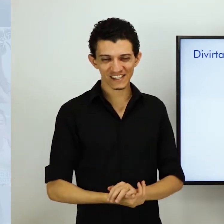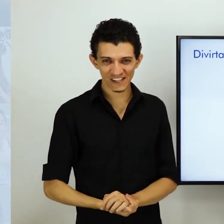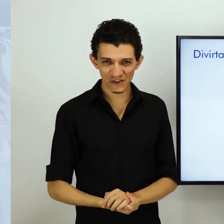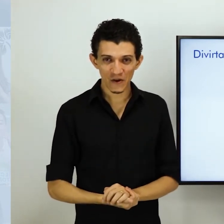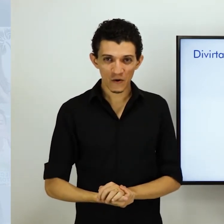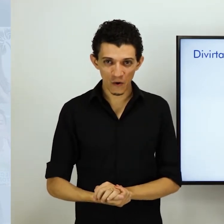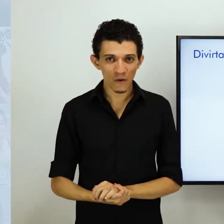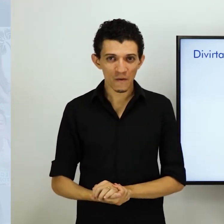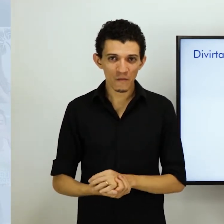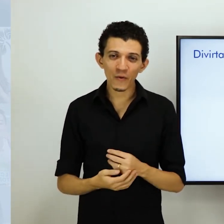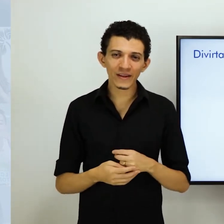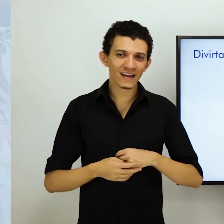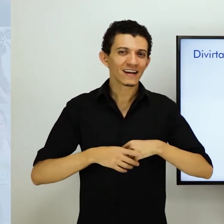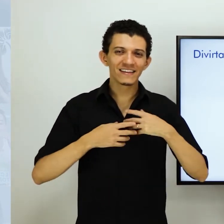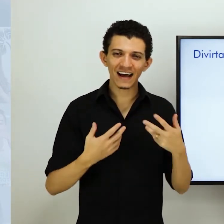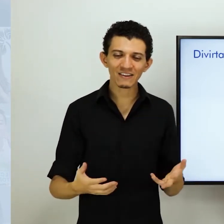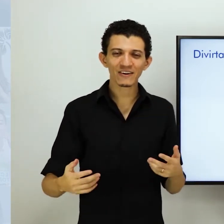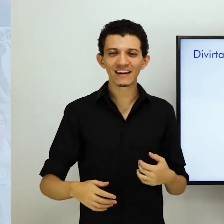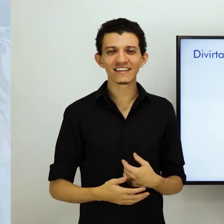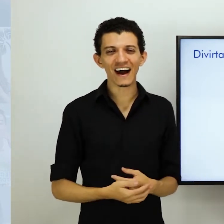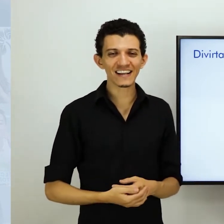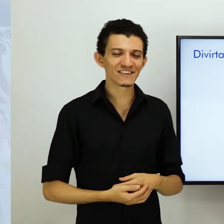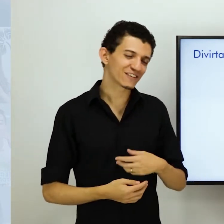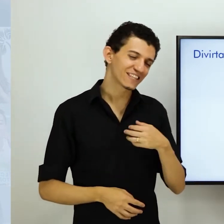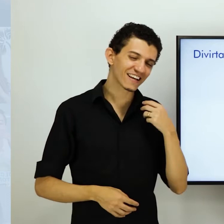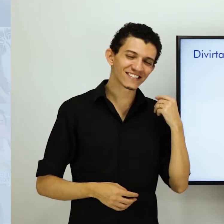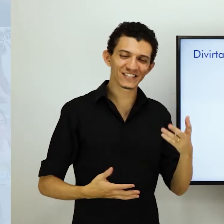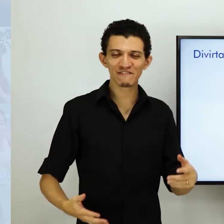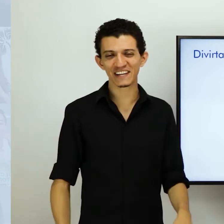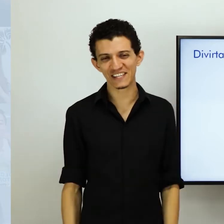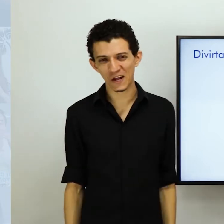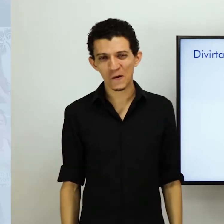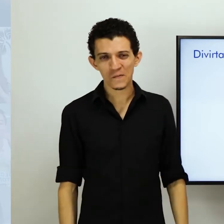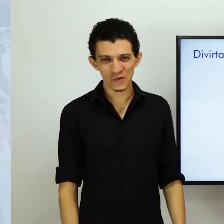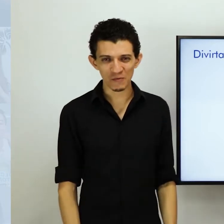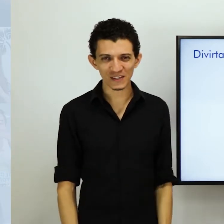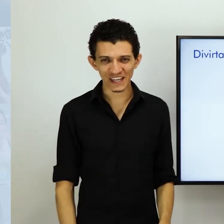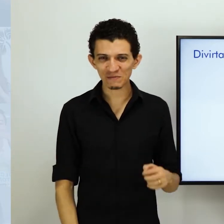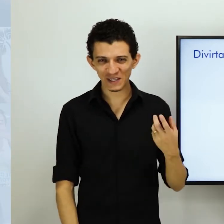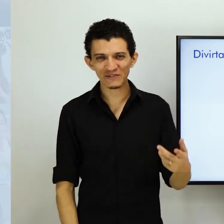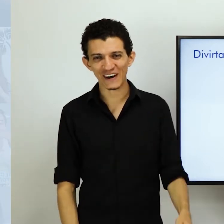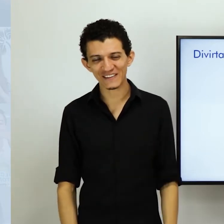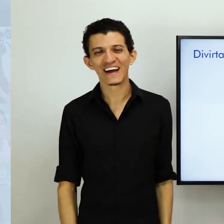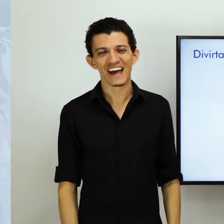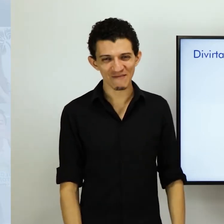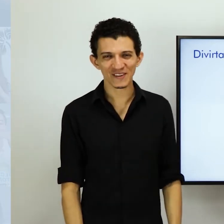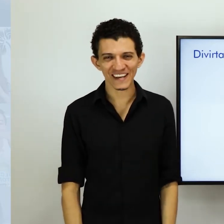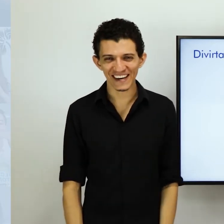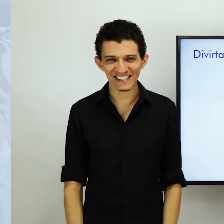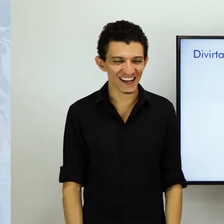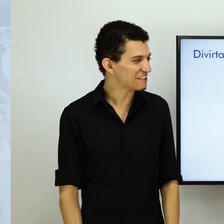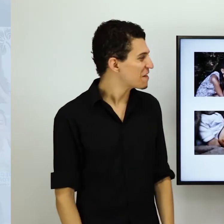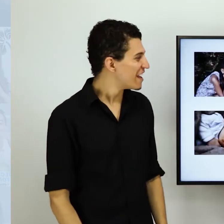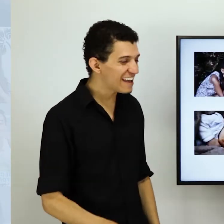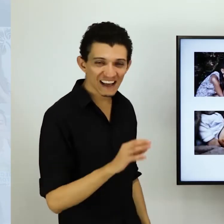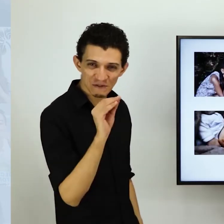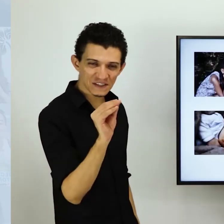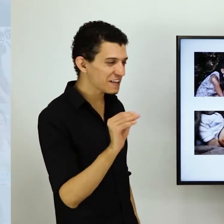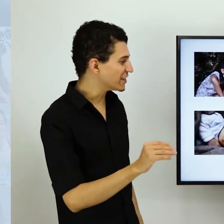exercício com muita naturalidade. Você tem que se divertir no processo, porque de fato é muito engraçado. E é o seguinte,